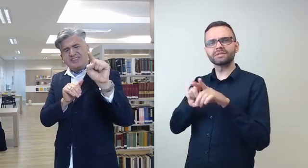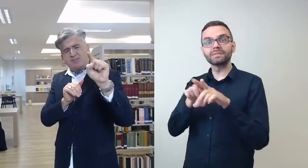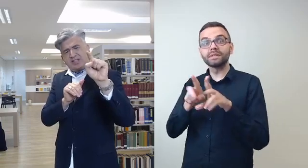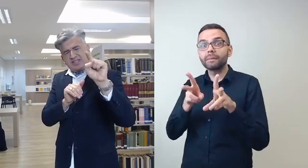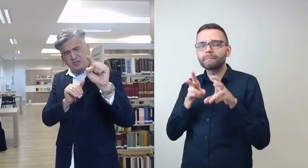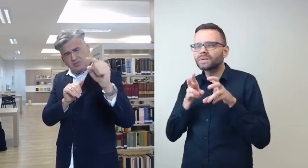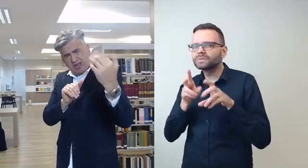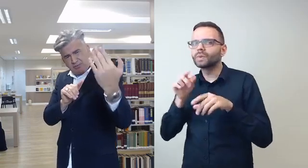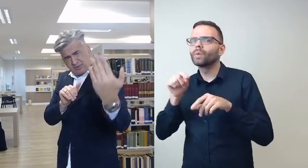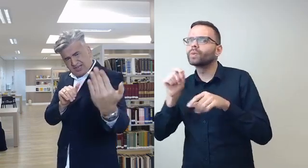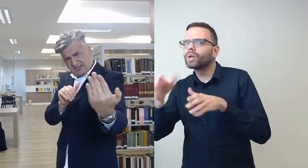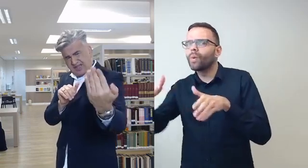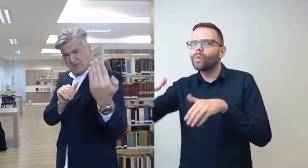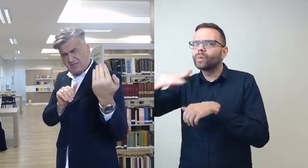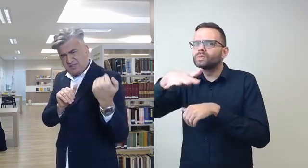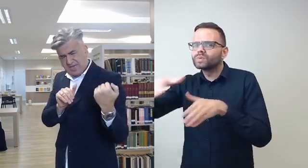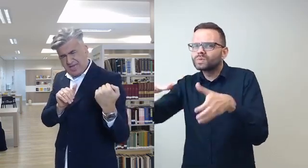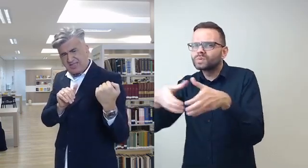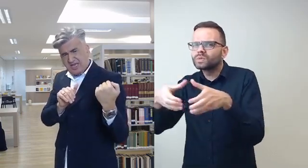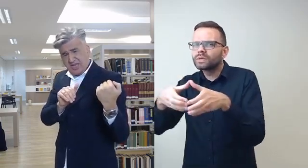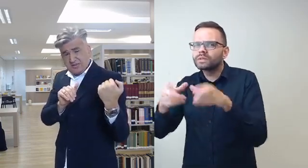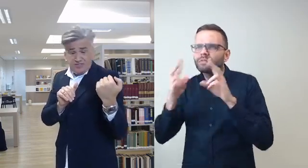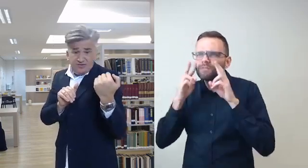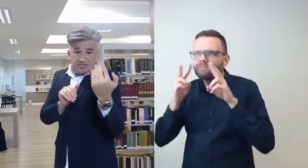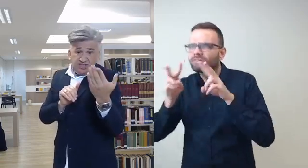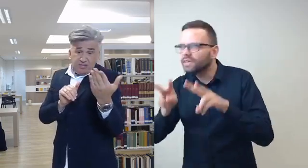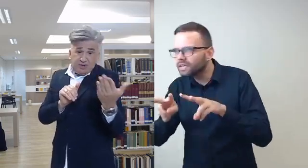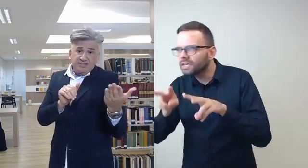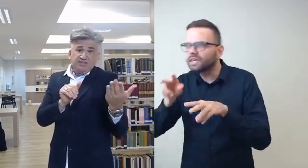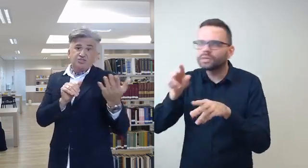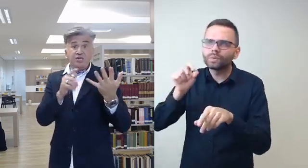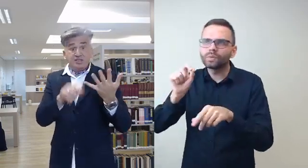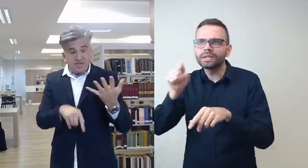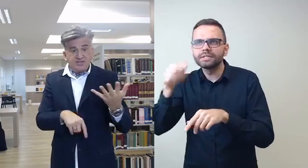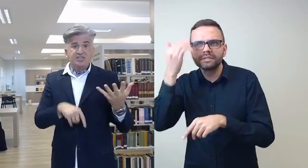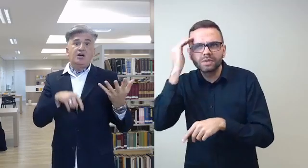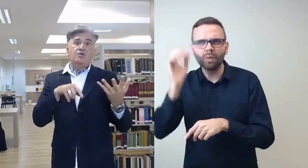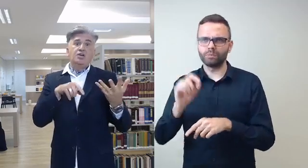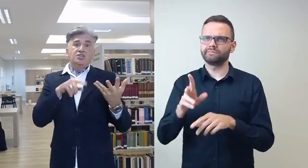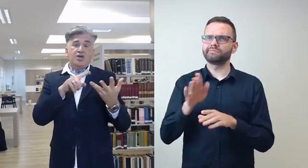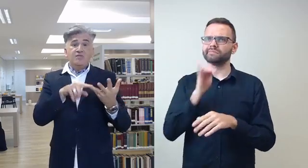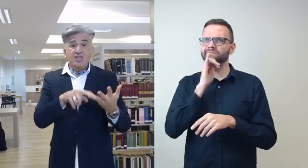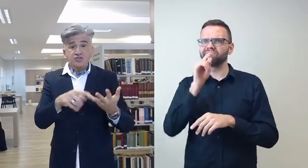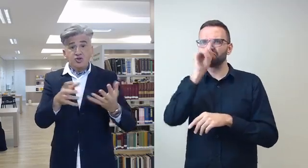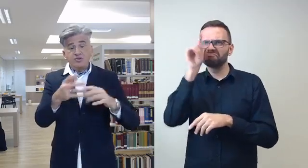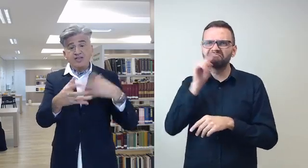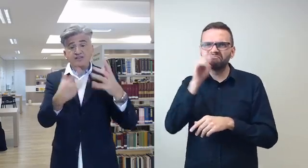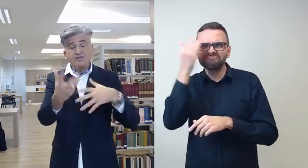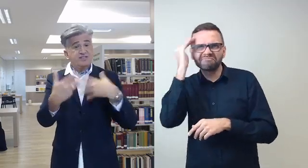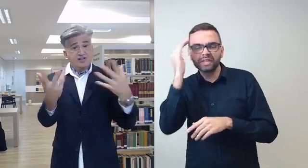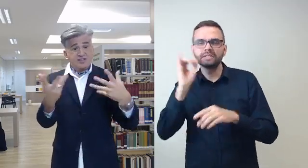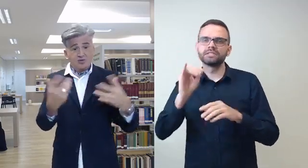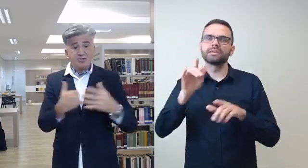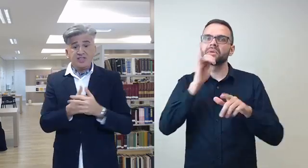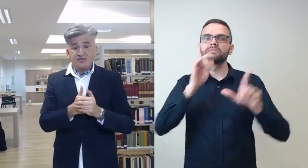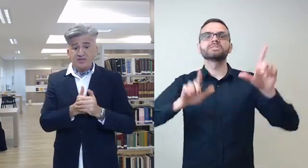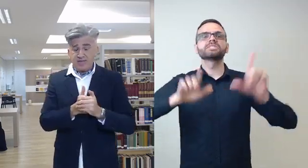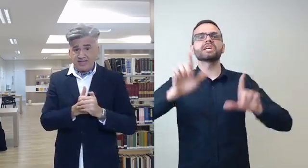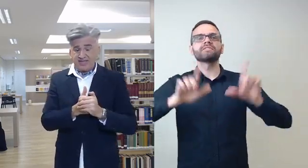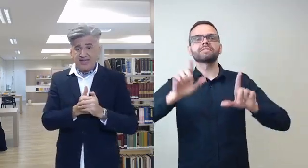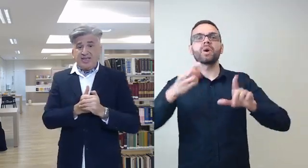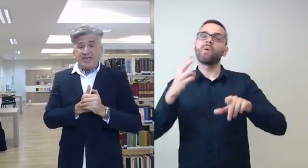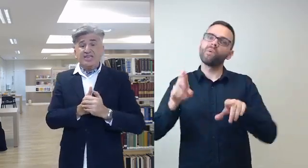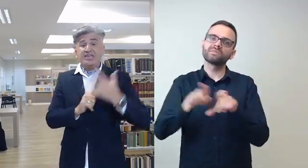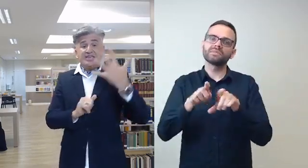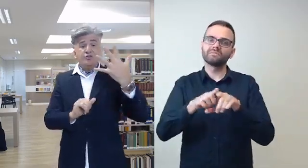está interpretando para poder ter o feedback? Porque se você interpreta só em televisão, só em veículos de comunicação, você não tem como ter esse